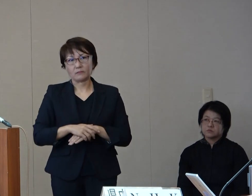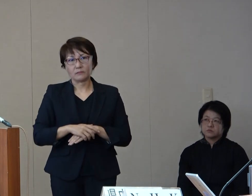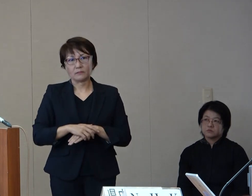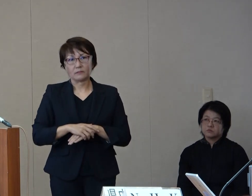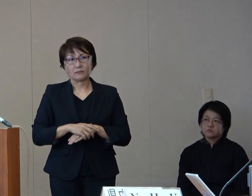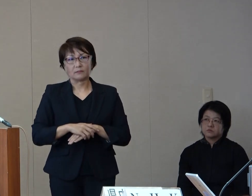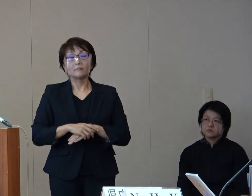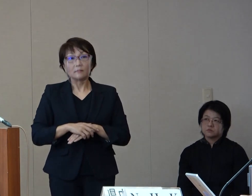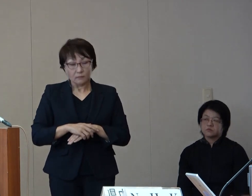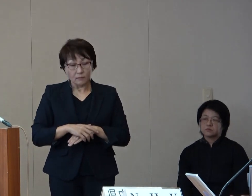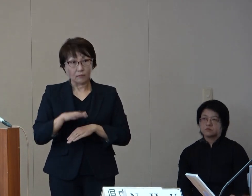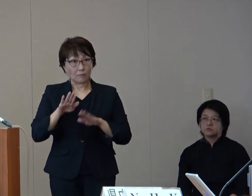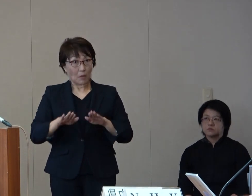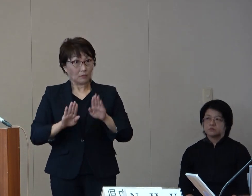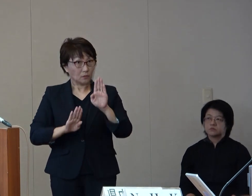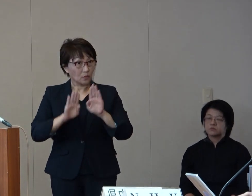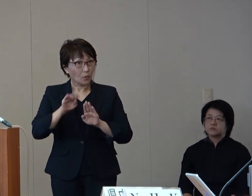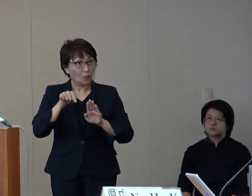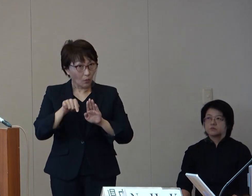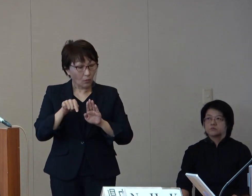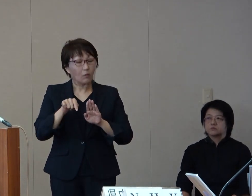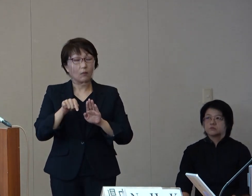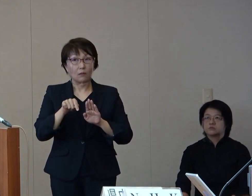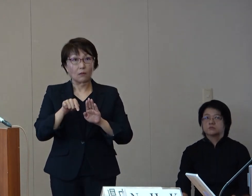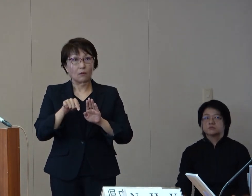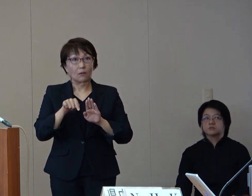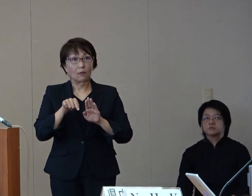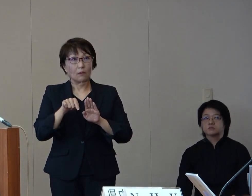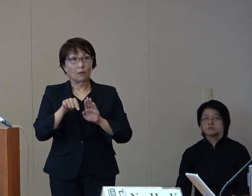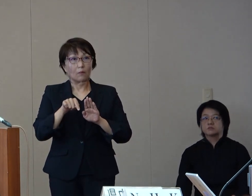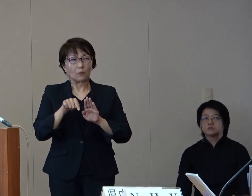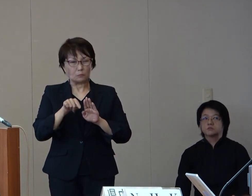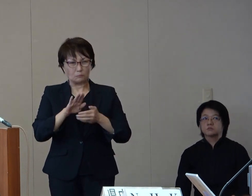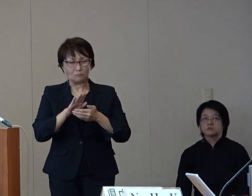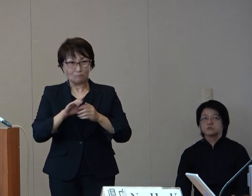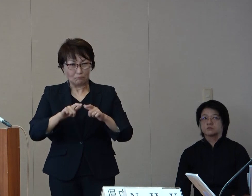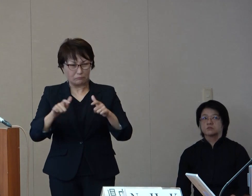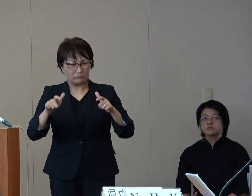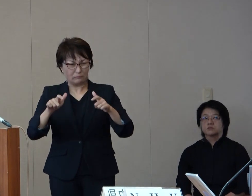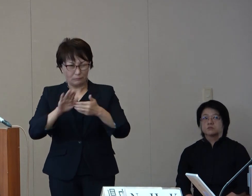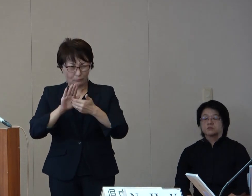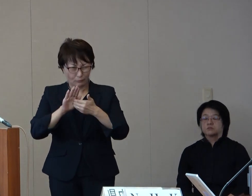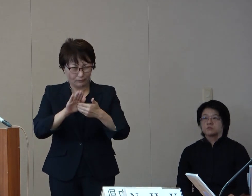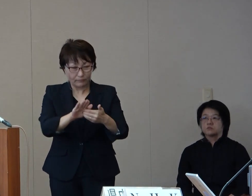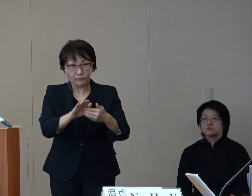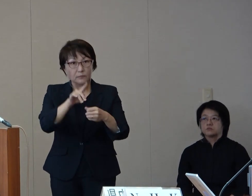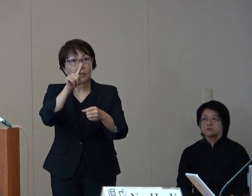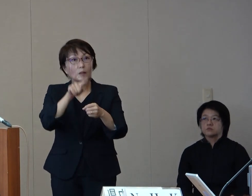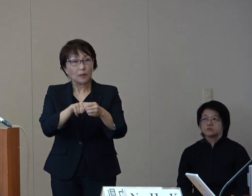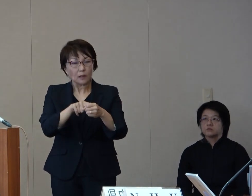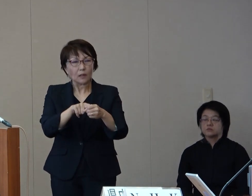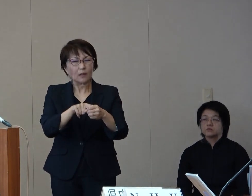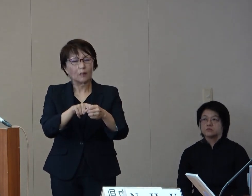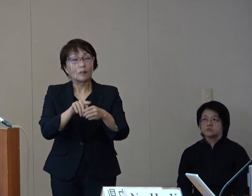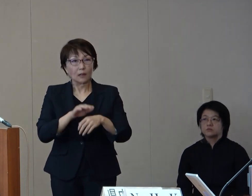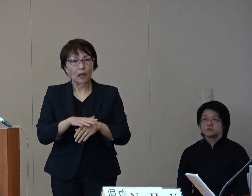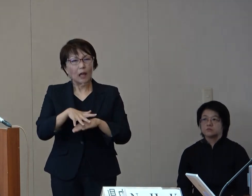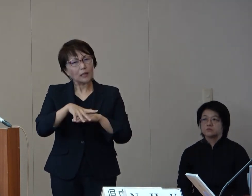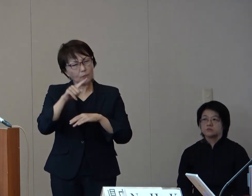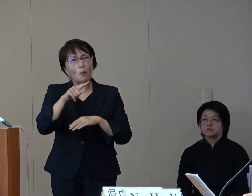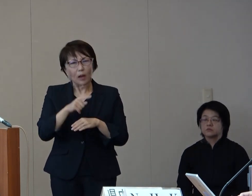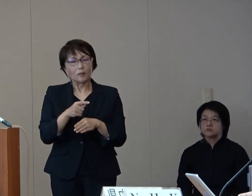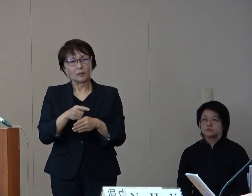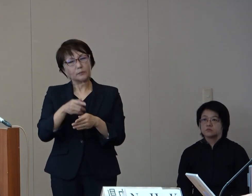ですまあこの状況努力あのつい止めるということについては最初私は今